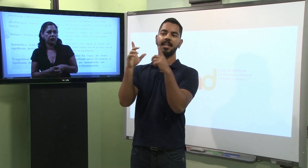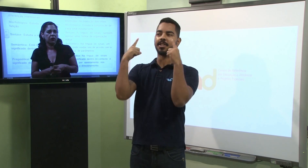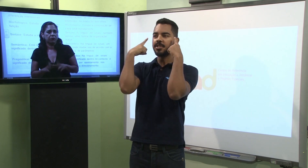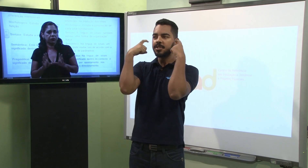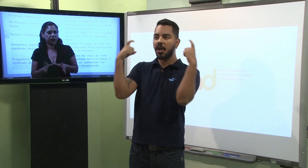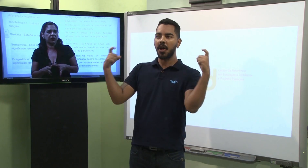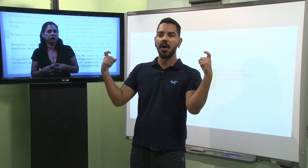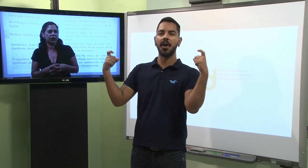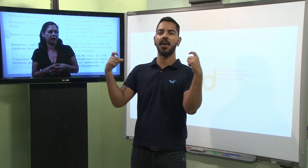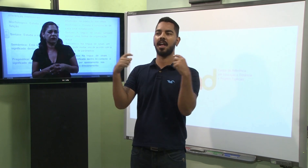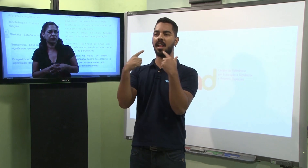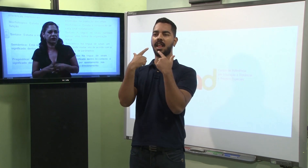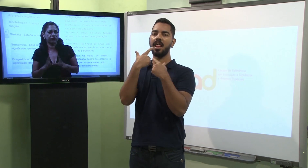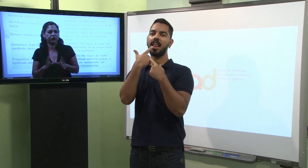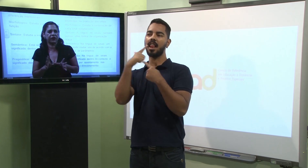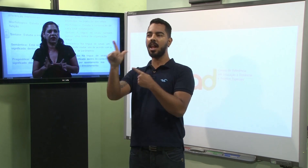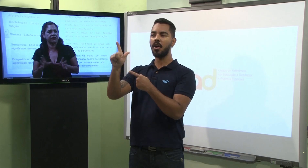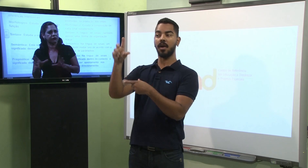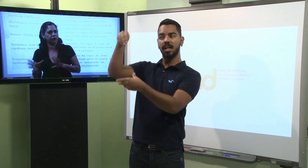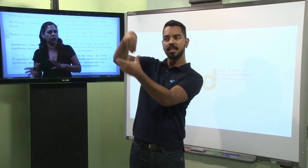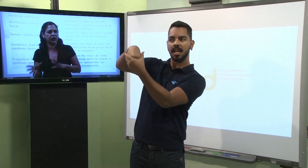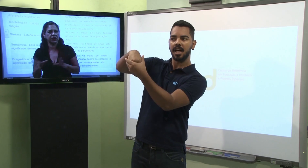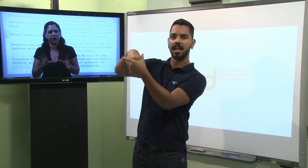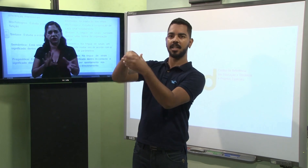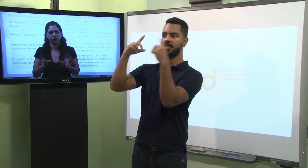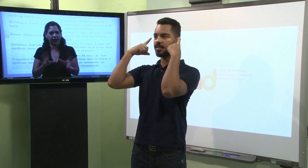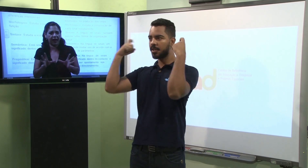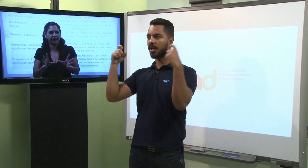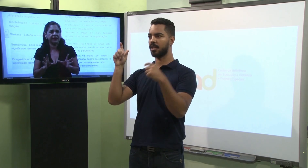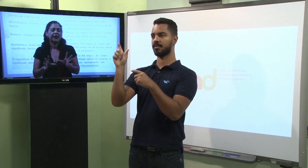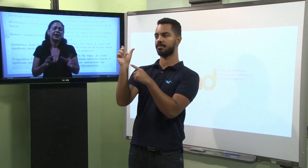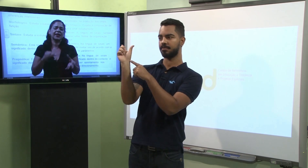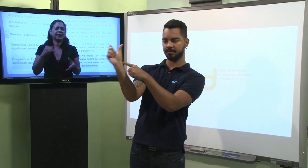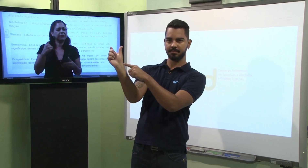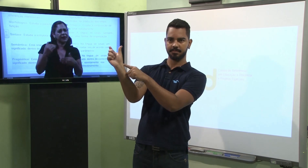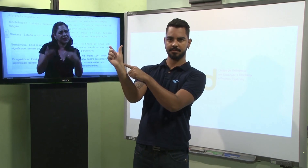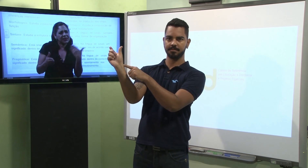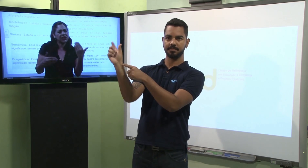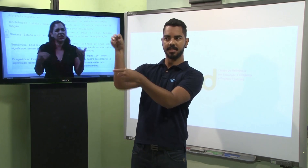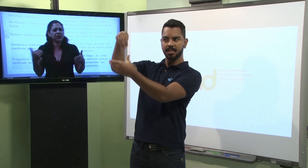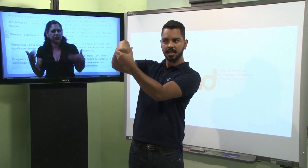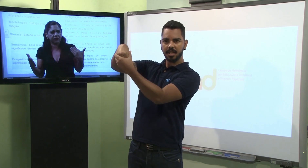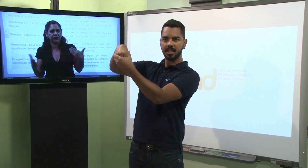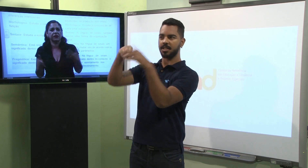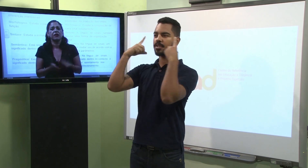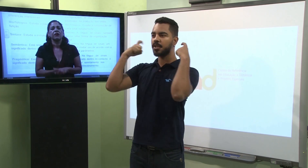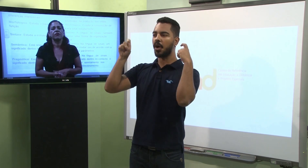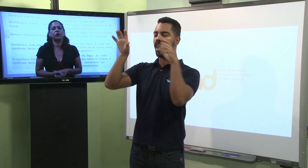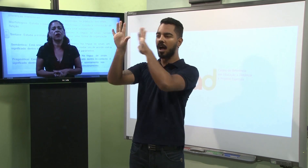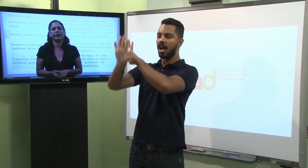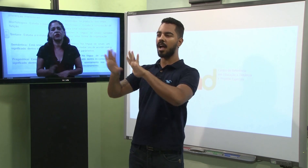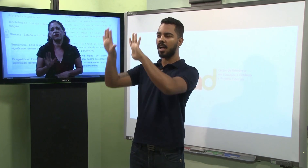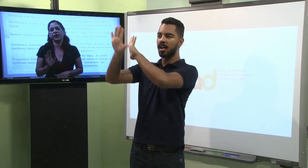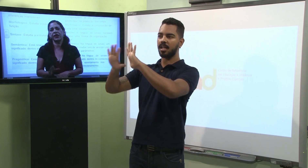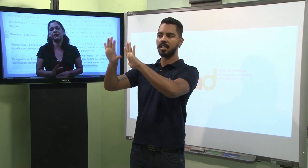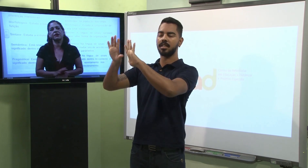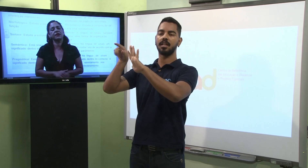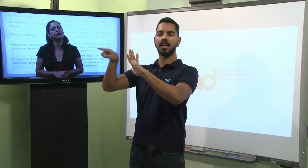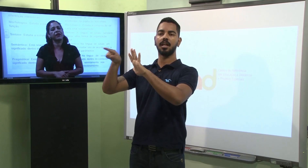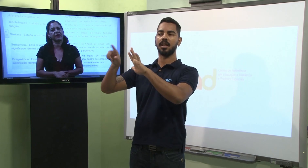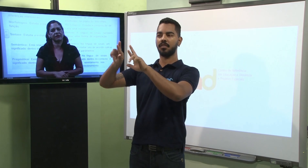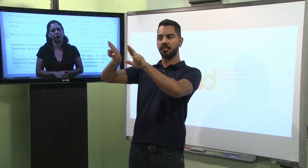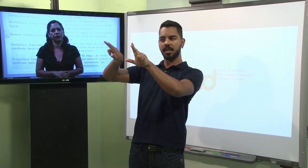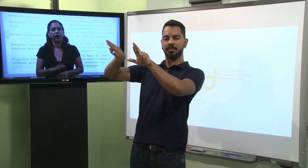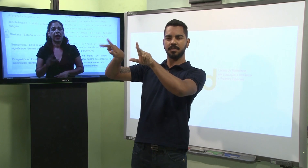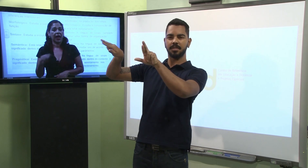língua. Portanto, ela estuda as diferenças fônicas intencionais e também distintivas, vinculadas à diferença